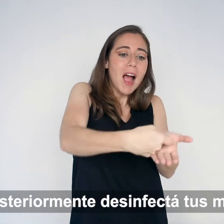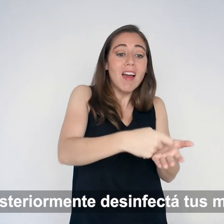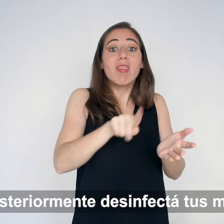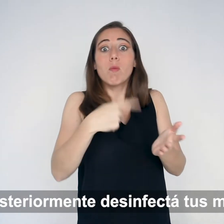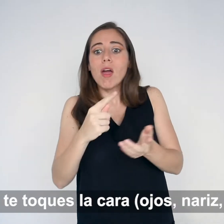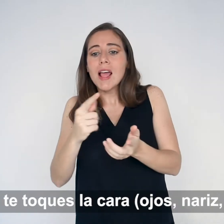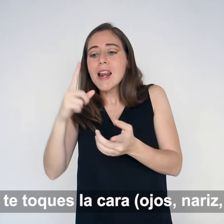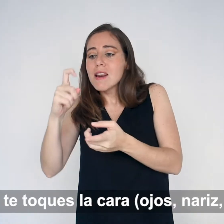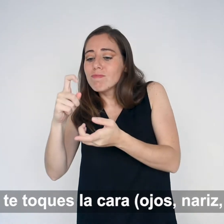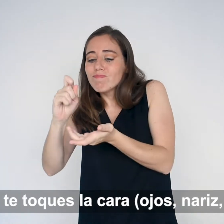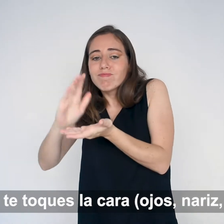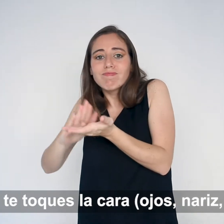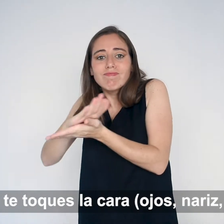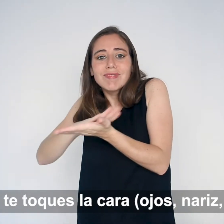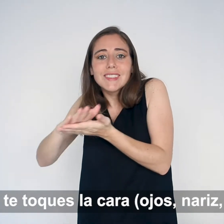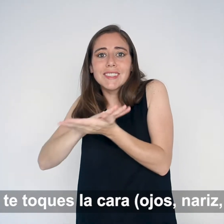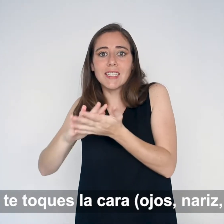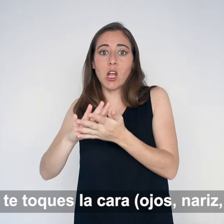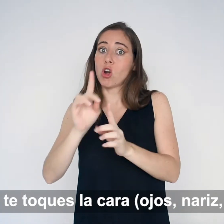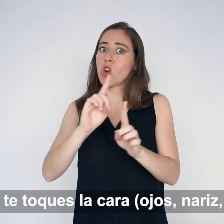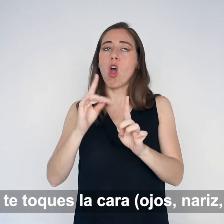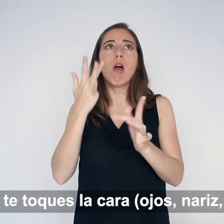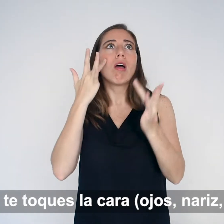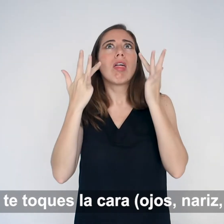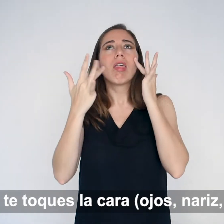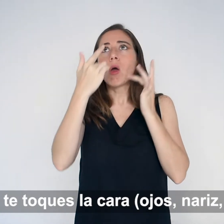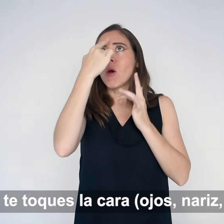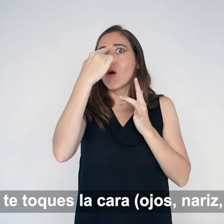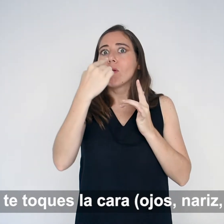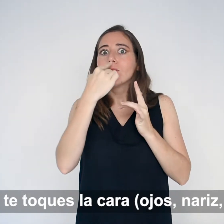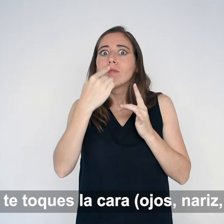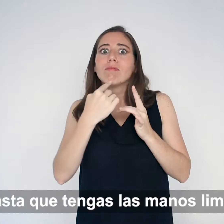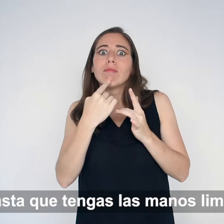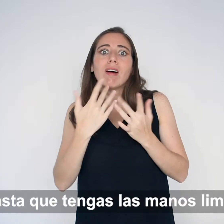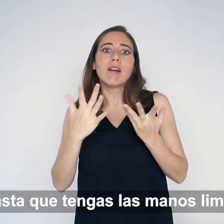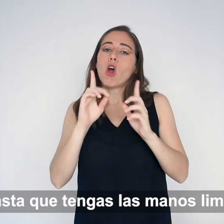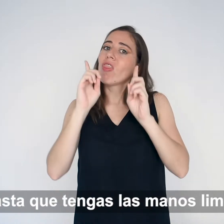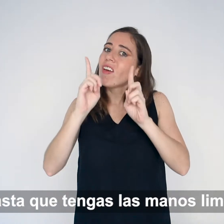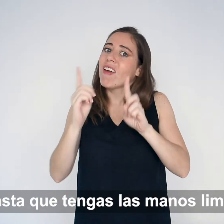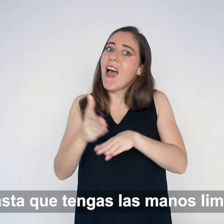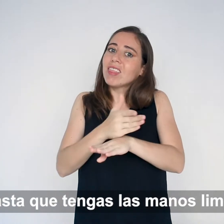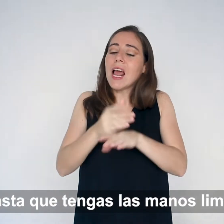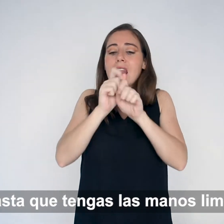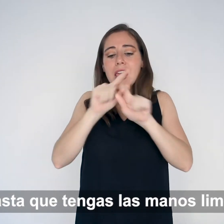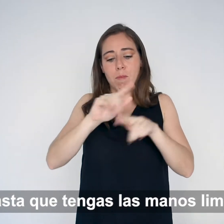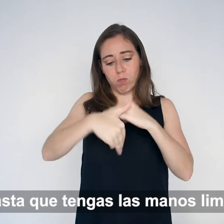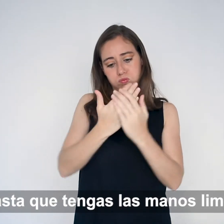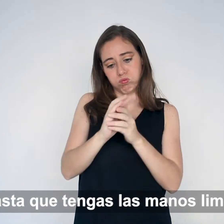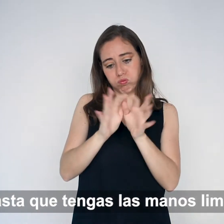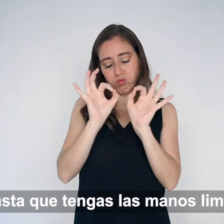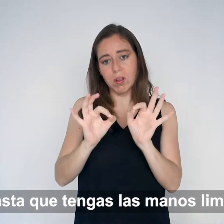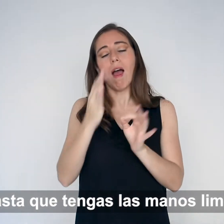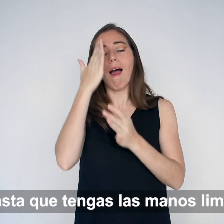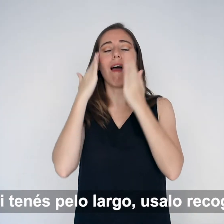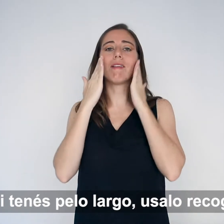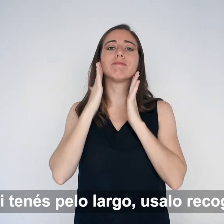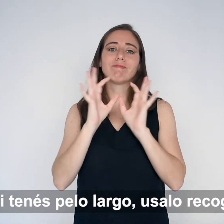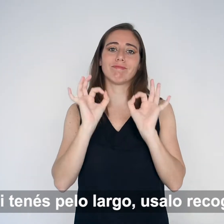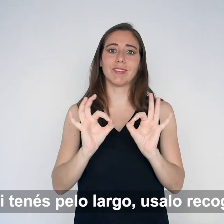No te toques la cara, ojos, nariz, boca, hasta que tengas las manos limpias. Si tenés pelo largo,